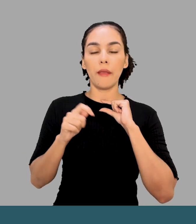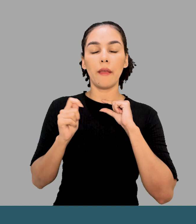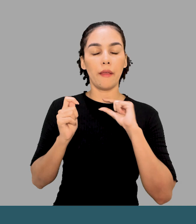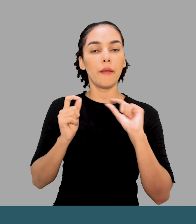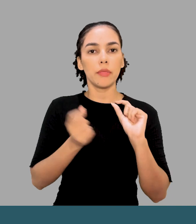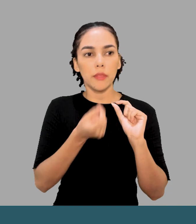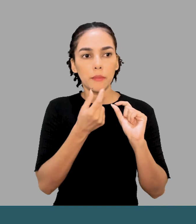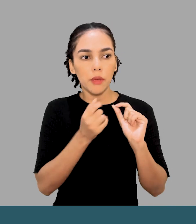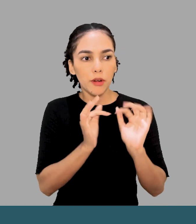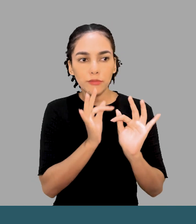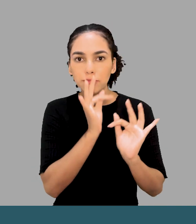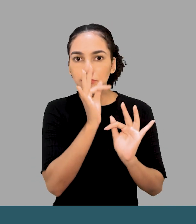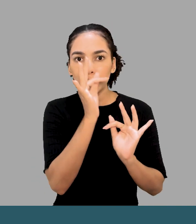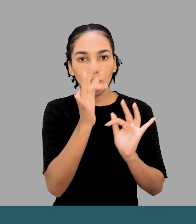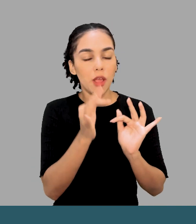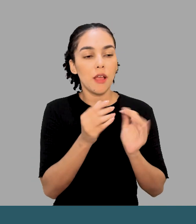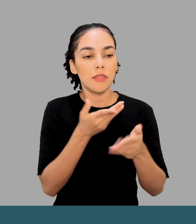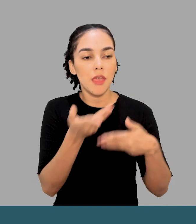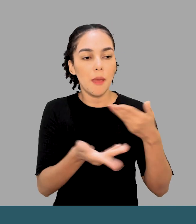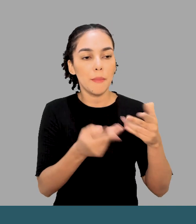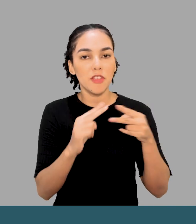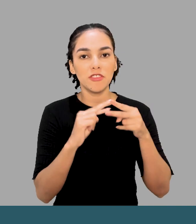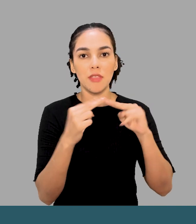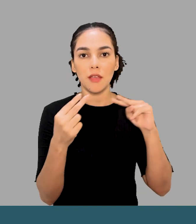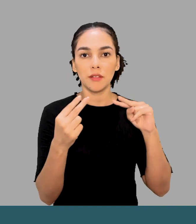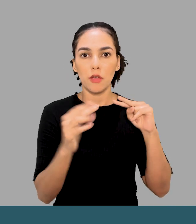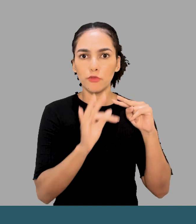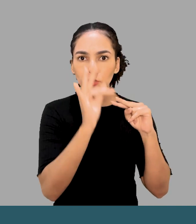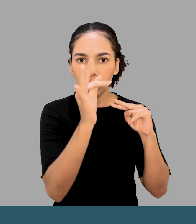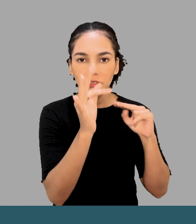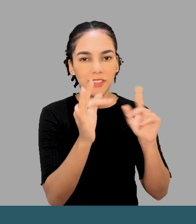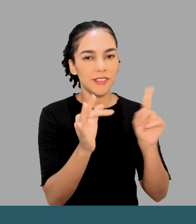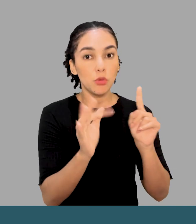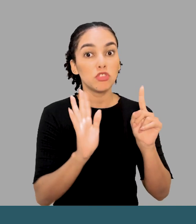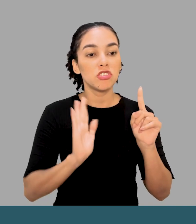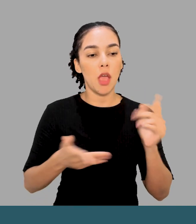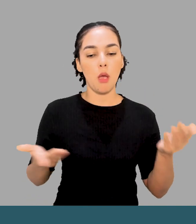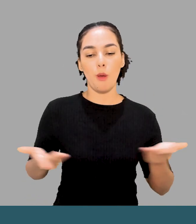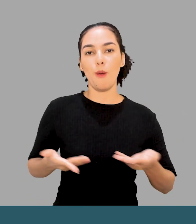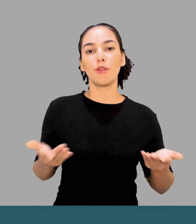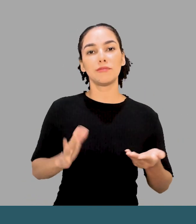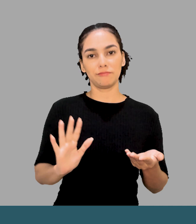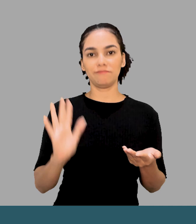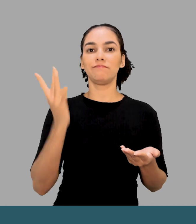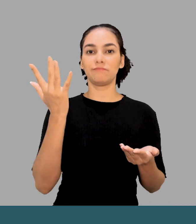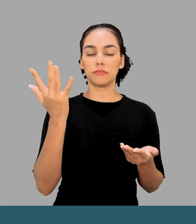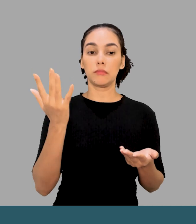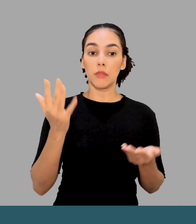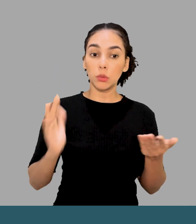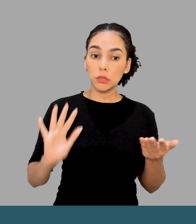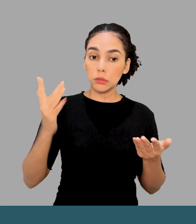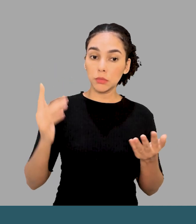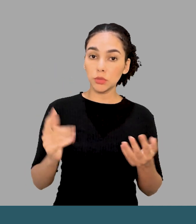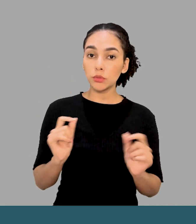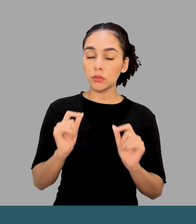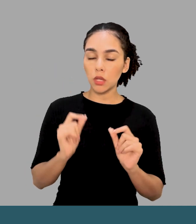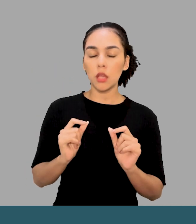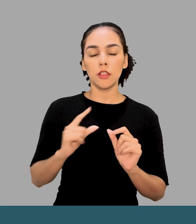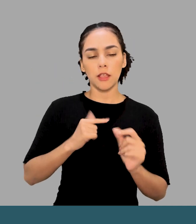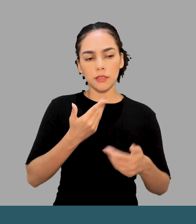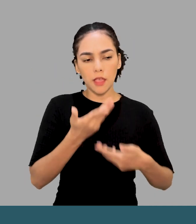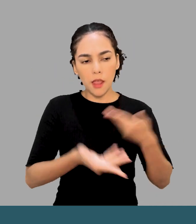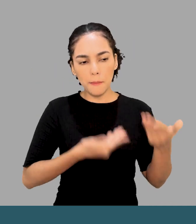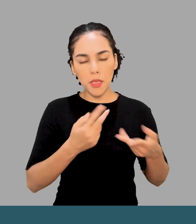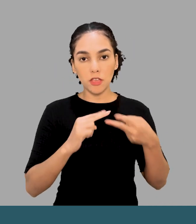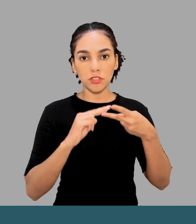genética. Não é futuro, não. Isso já é presente, já está acontecendo. E esse acontecimento trouxe terapia